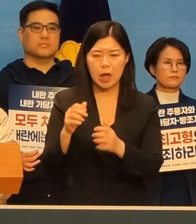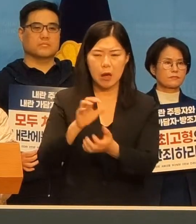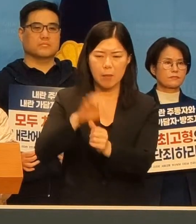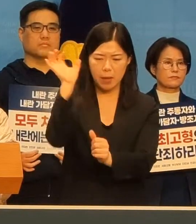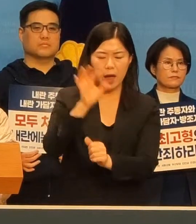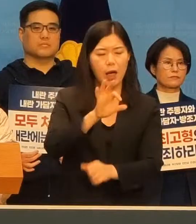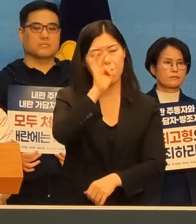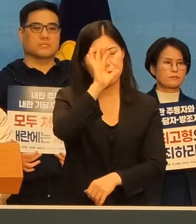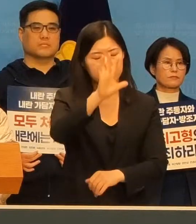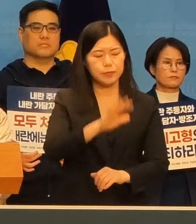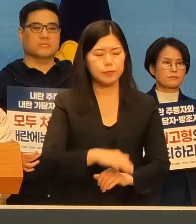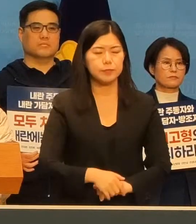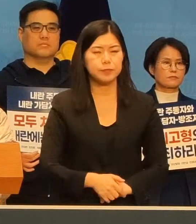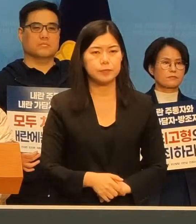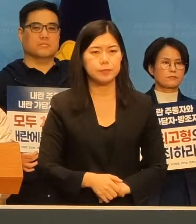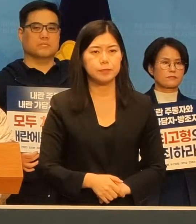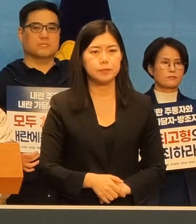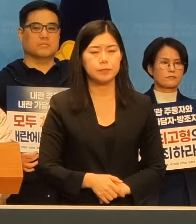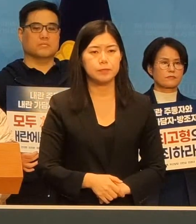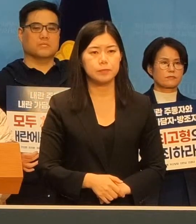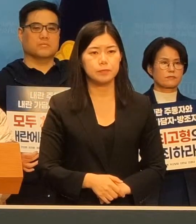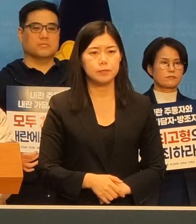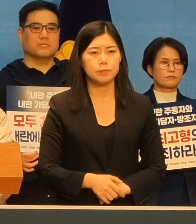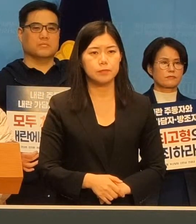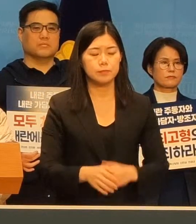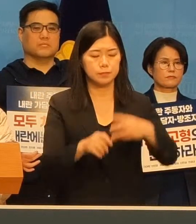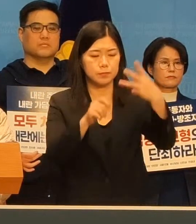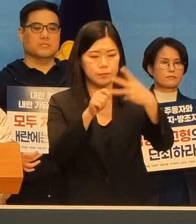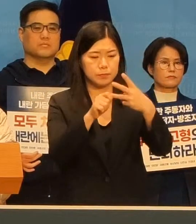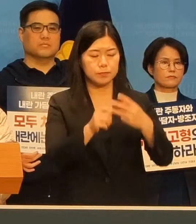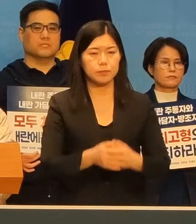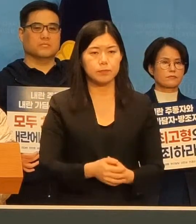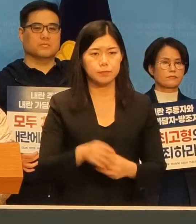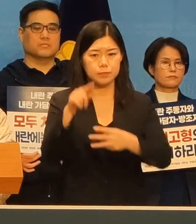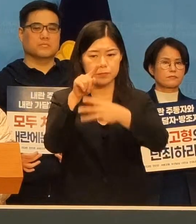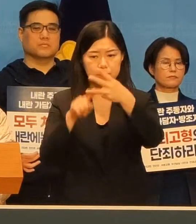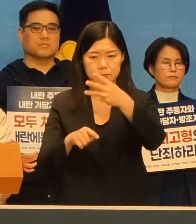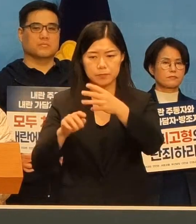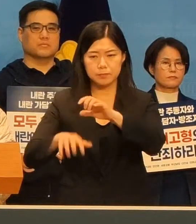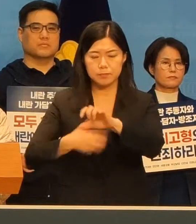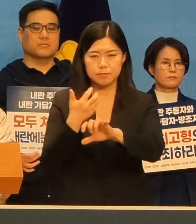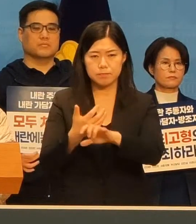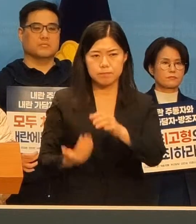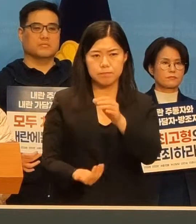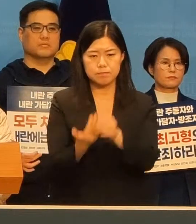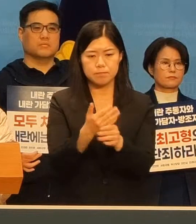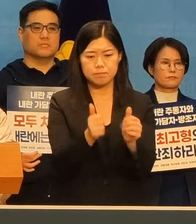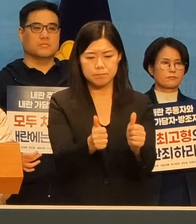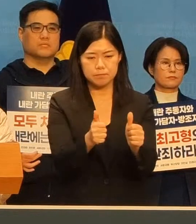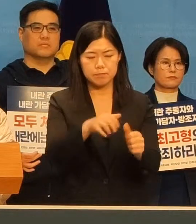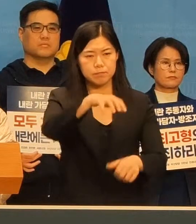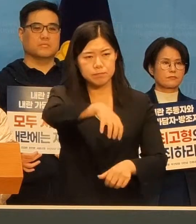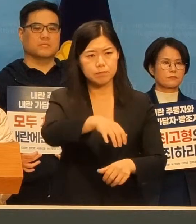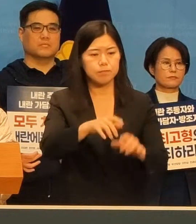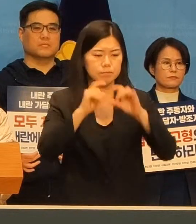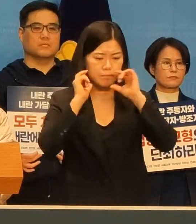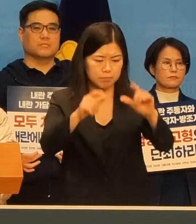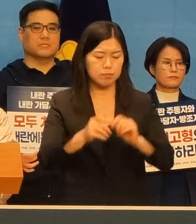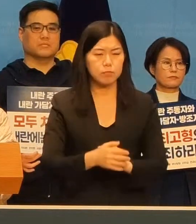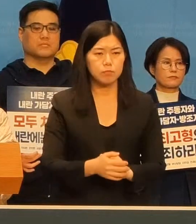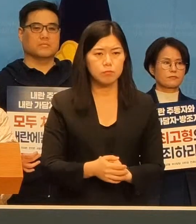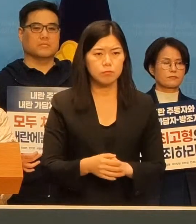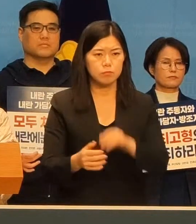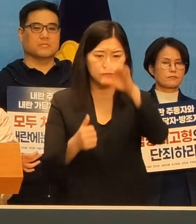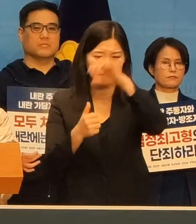빌미가 되어서는 결코 안 될 것입니다. 셋째, 윤석열 내란 사건 재판부에 경고합니다.